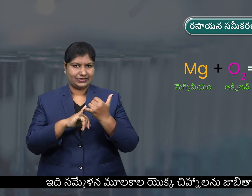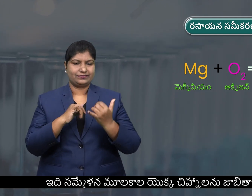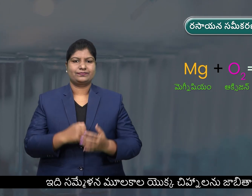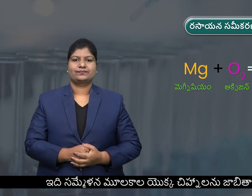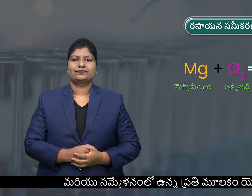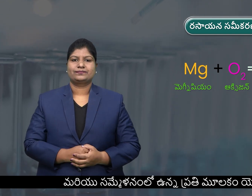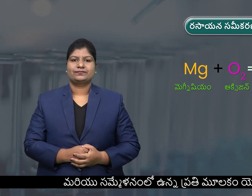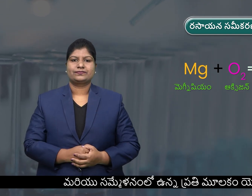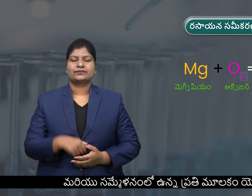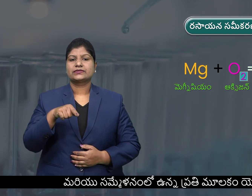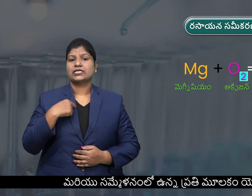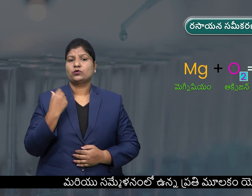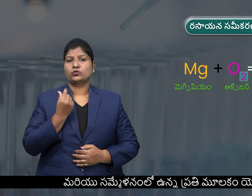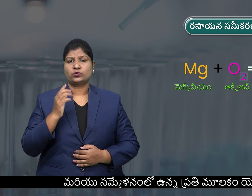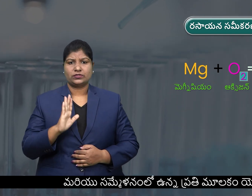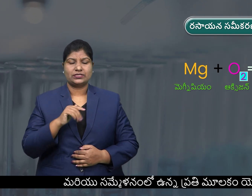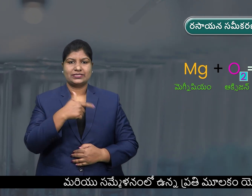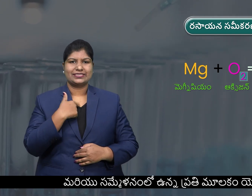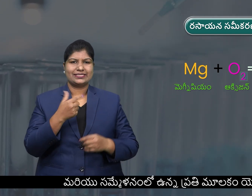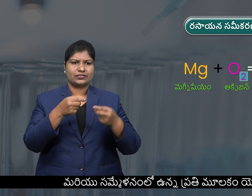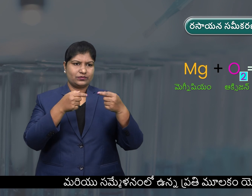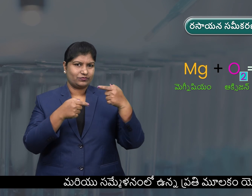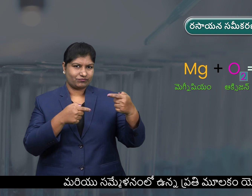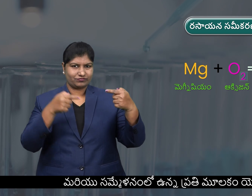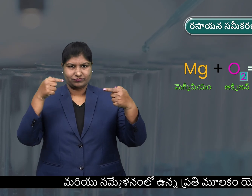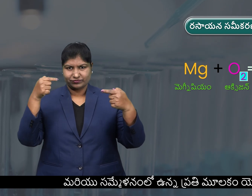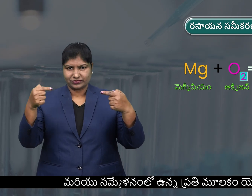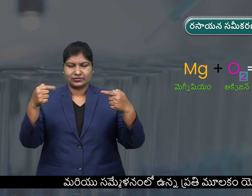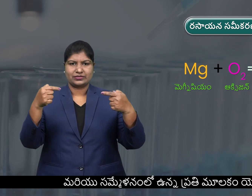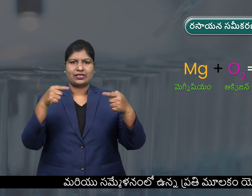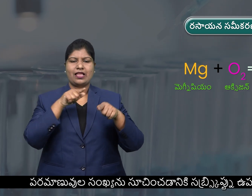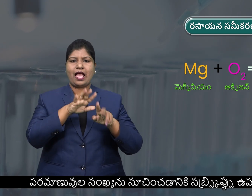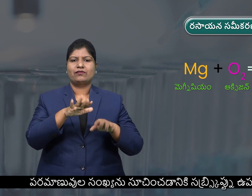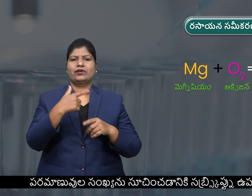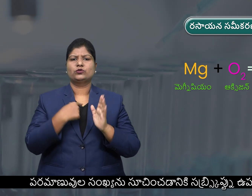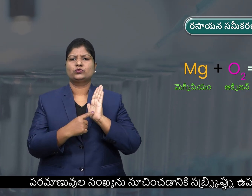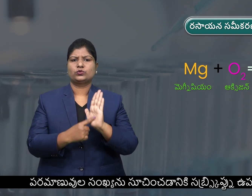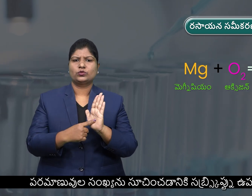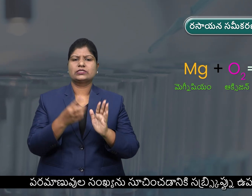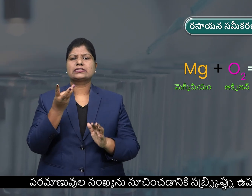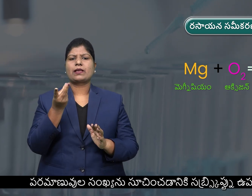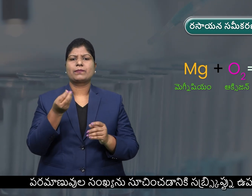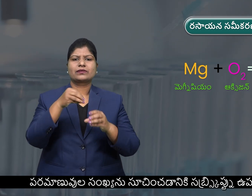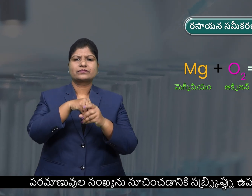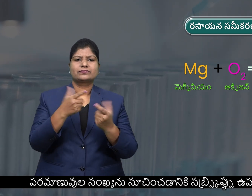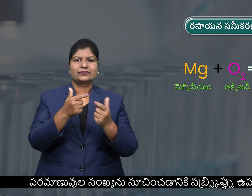మరియు సమ్మేళనంలో ఉన్న ప్రతి మూలకం యొక్క పరమాణువుల సంఖ్యను